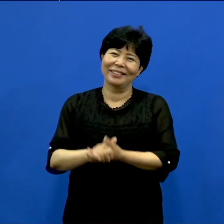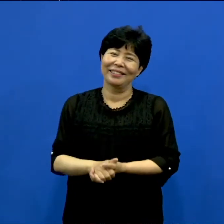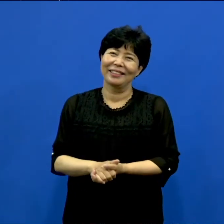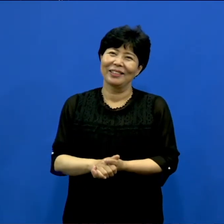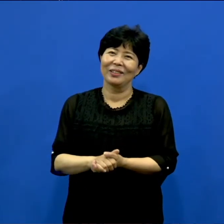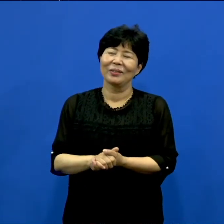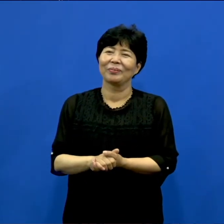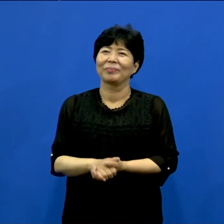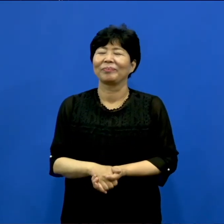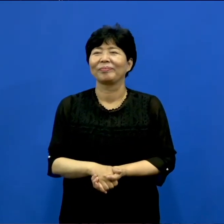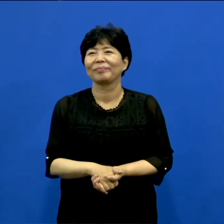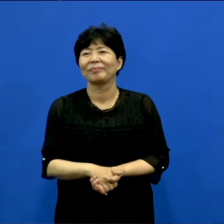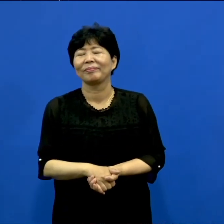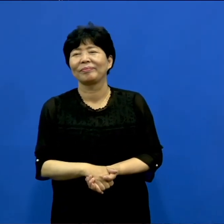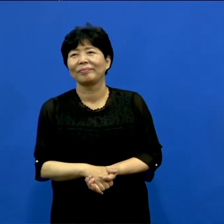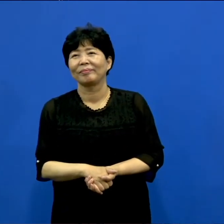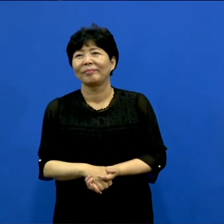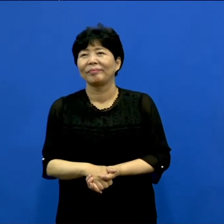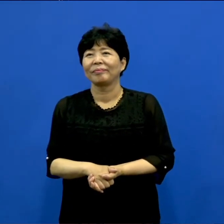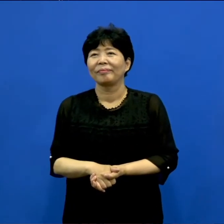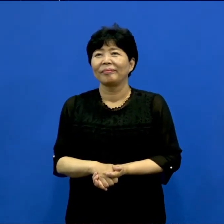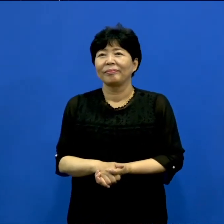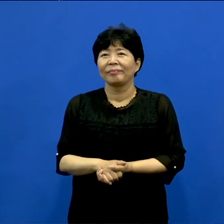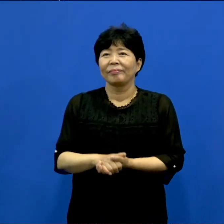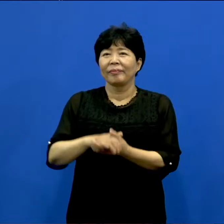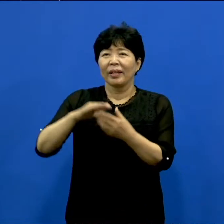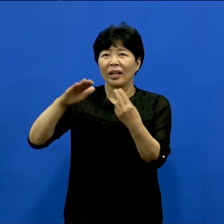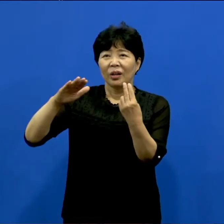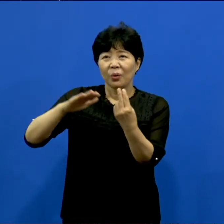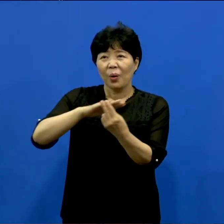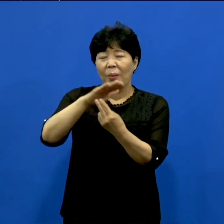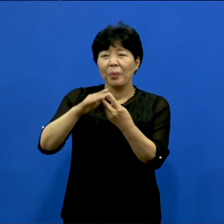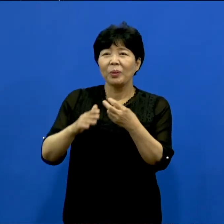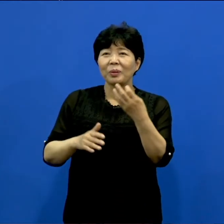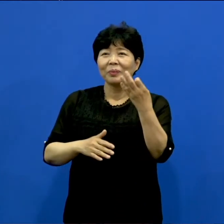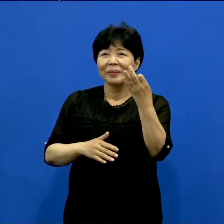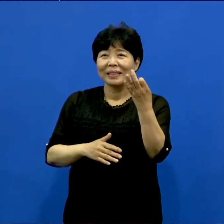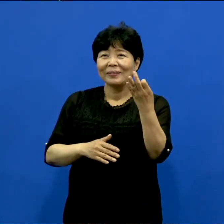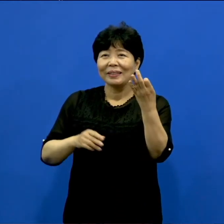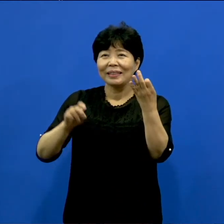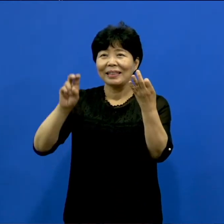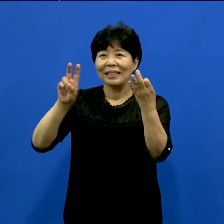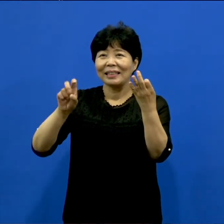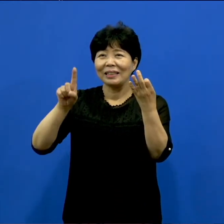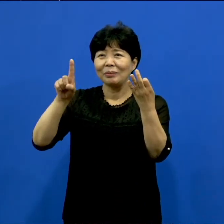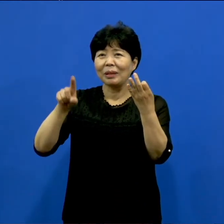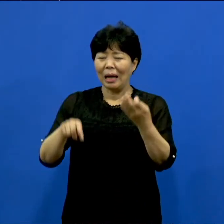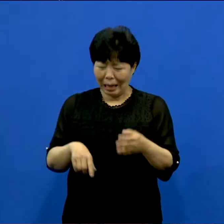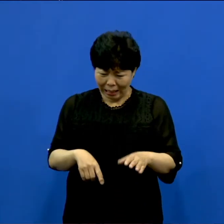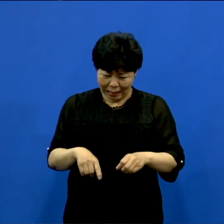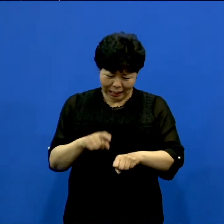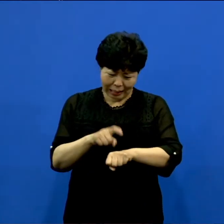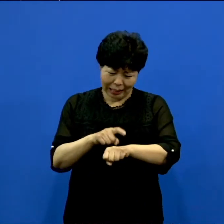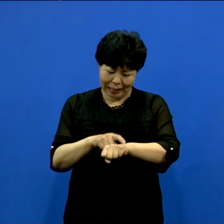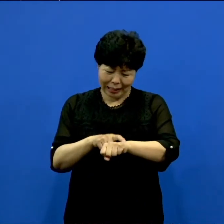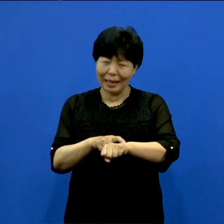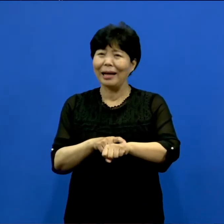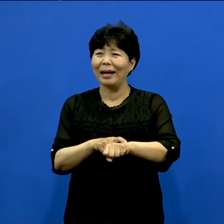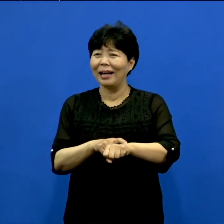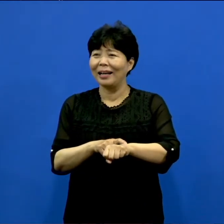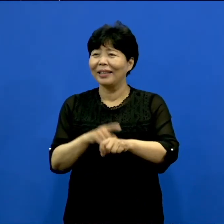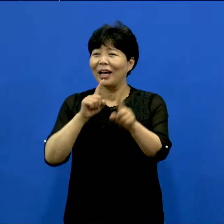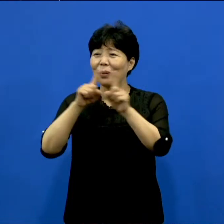유명한 구절이잖아요. 너무 귀중한 구절이잖아요, 이 구절. 자꾸 이 시간이 가니까 내가 말이 빨라지는데 조금 스피드를